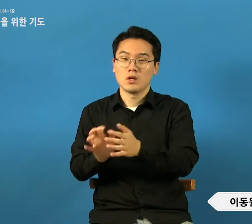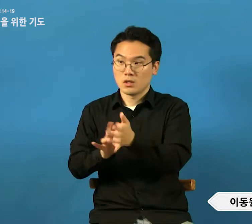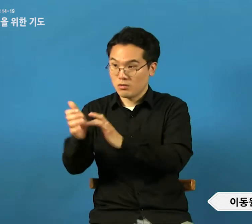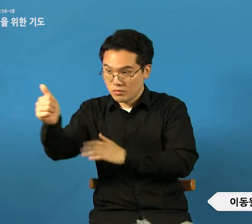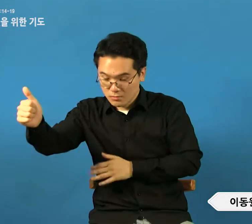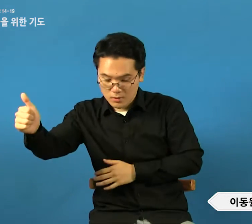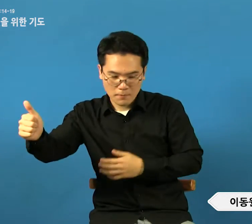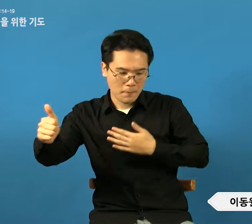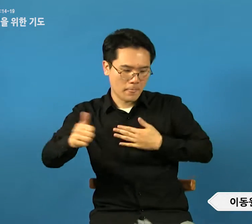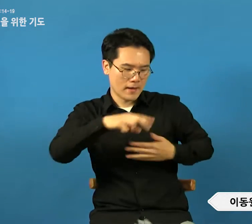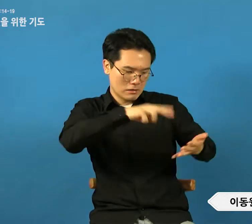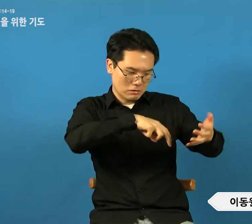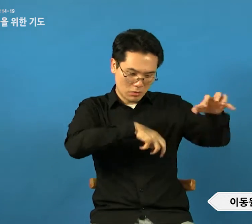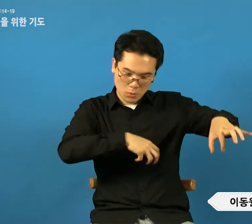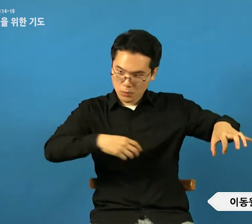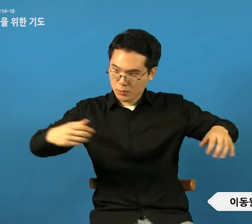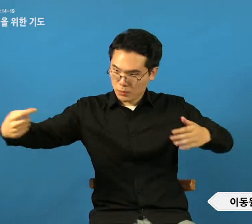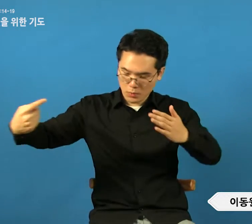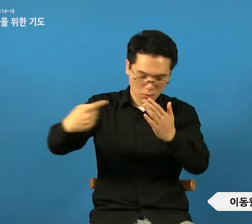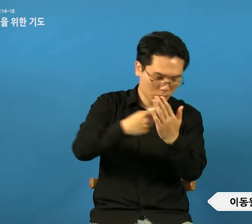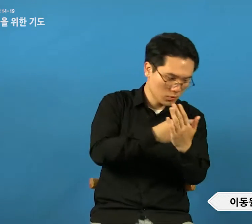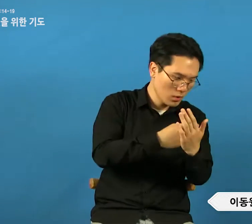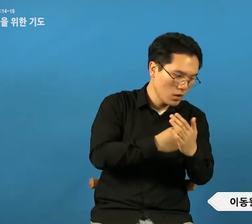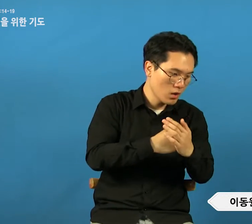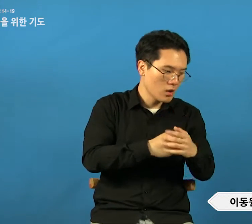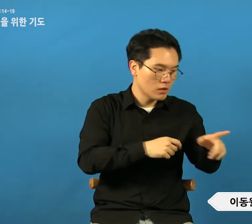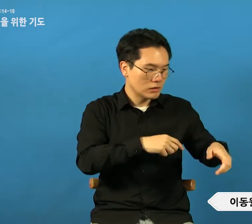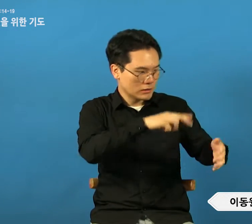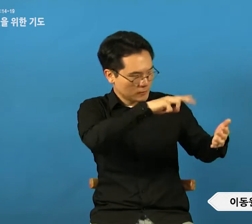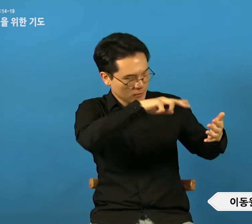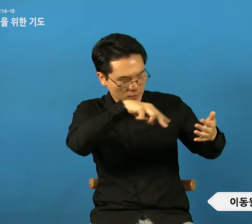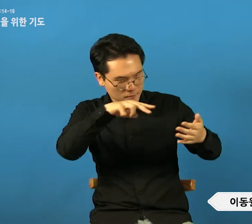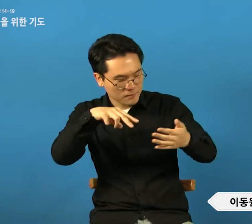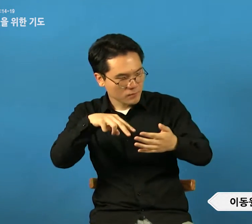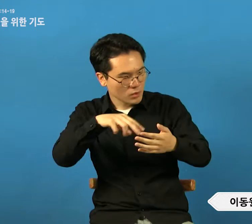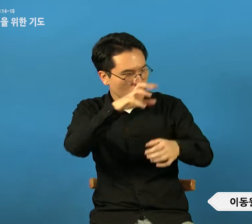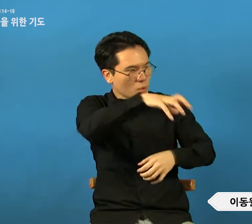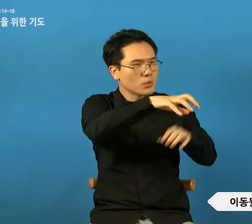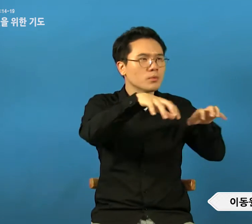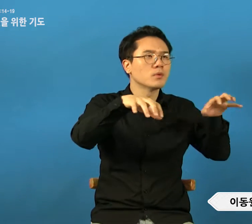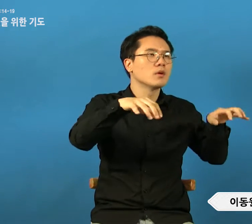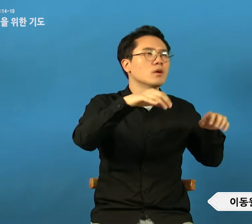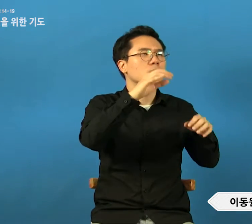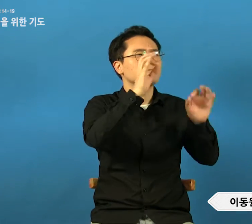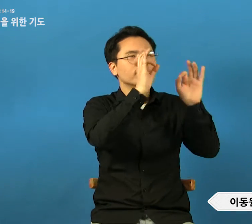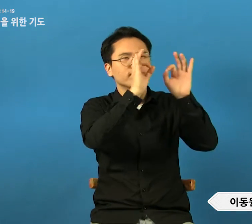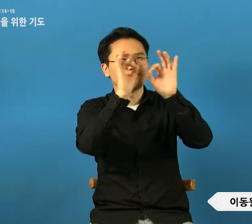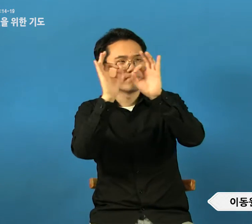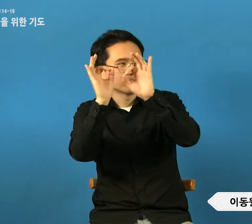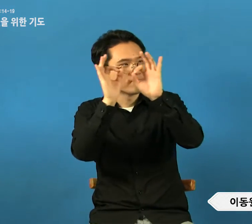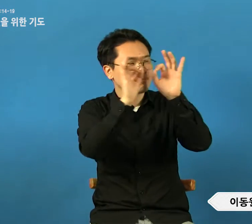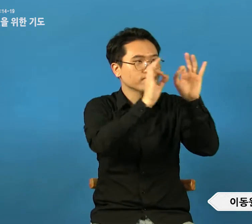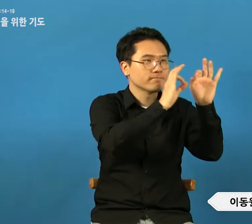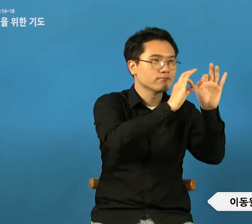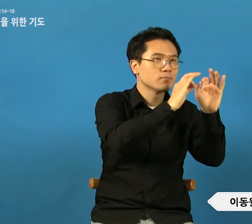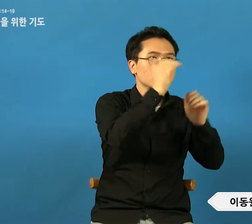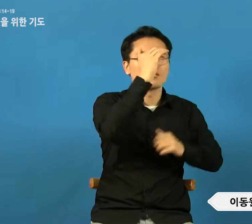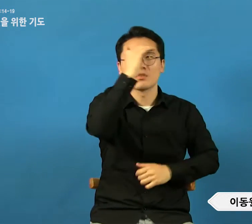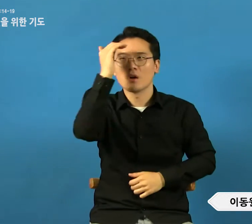들어오셔서 책상 안에 있는 책들을 유심히 돌아보십니다. 탁상 위에 있는 잡지도 보십니다. 벽에 걸린 그림도